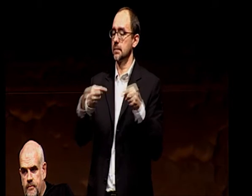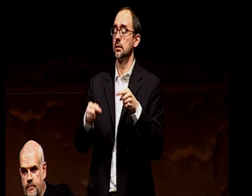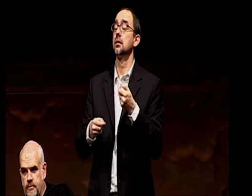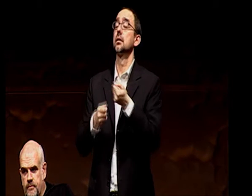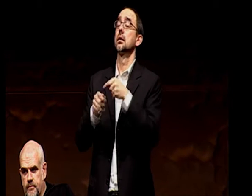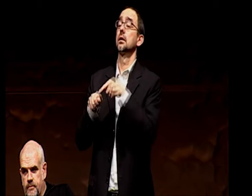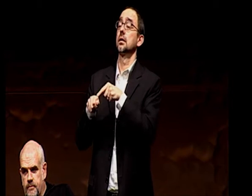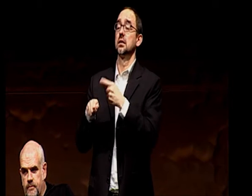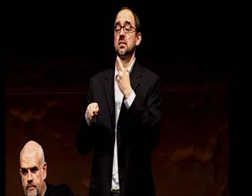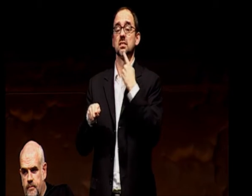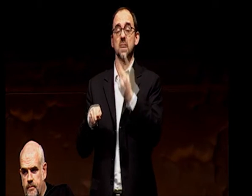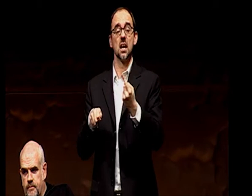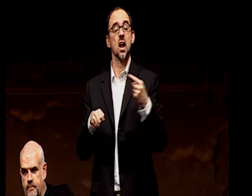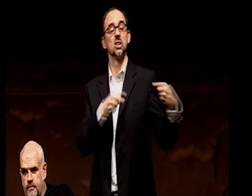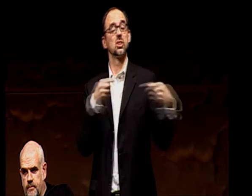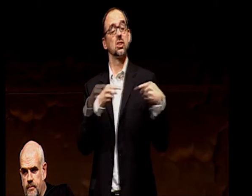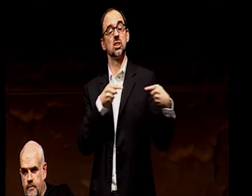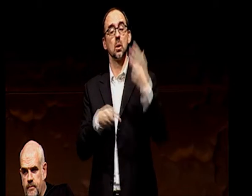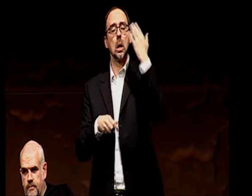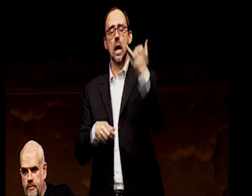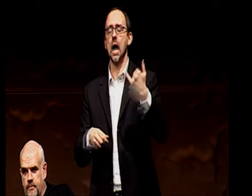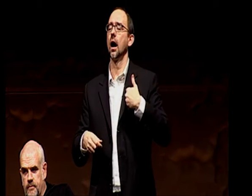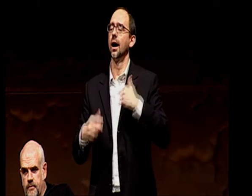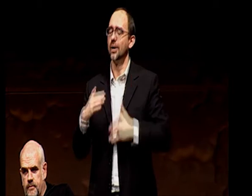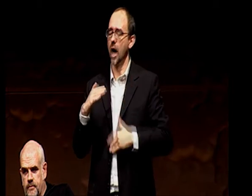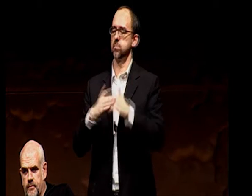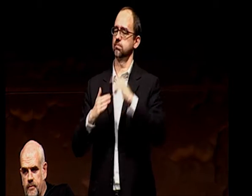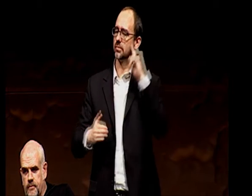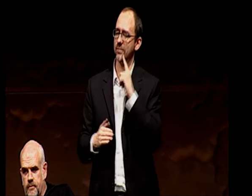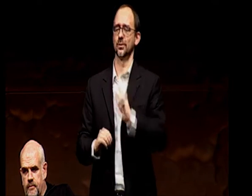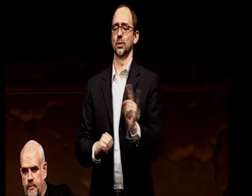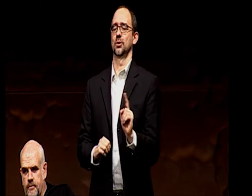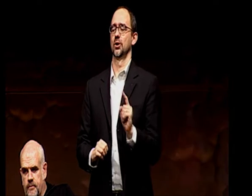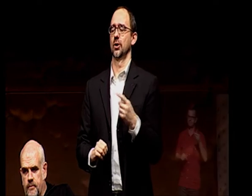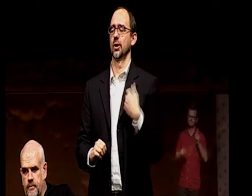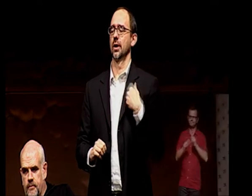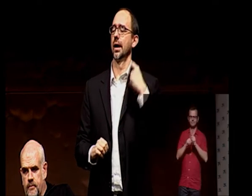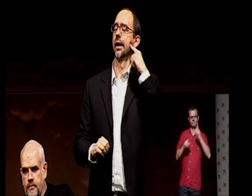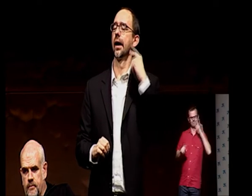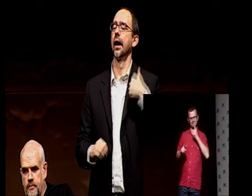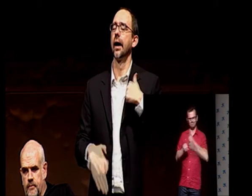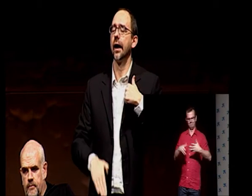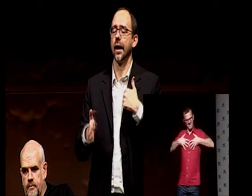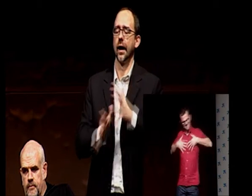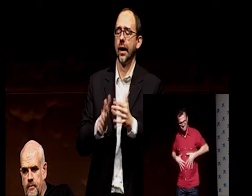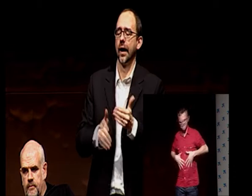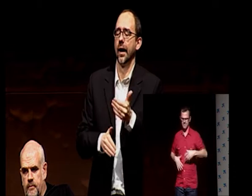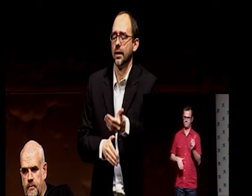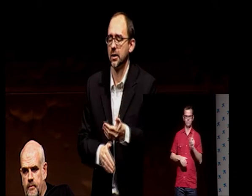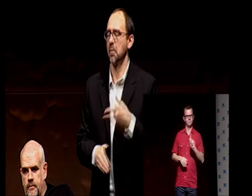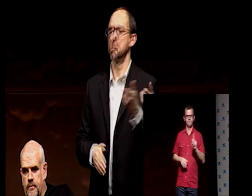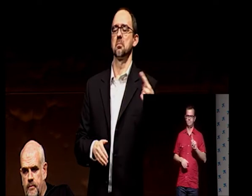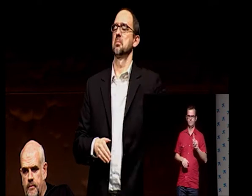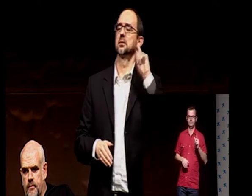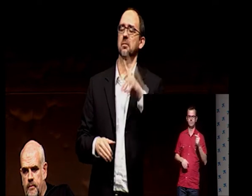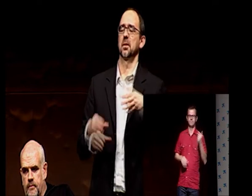era presidente y si es verdad que que hubo cierta polémica porque